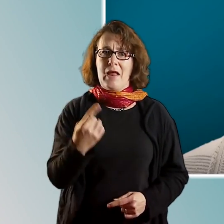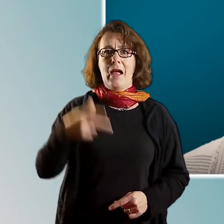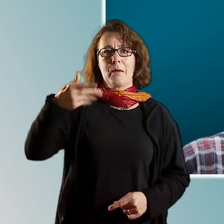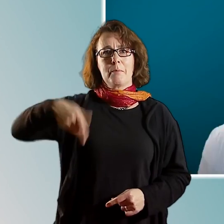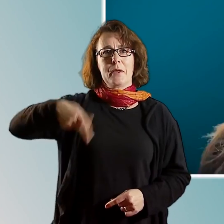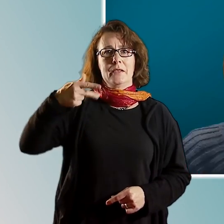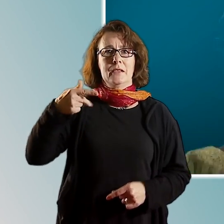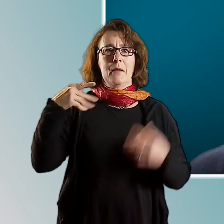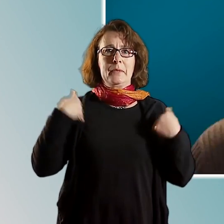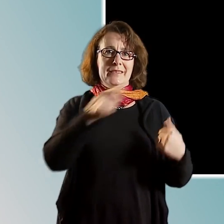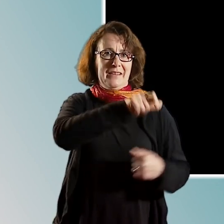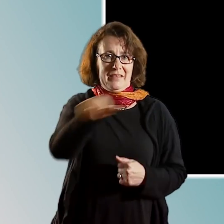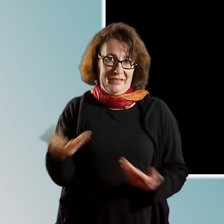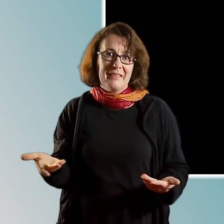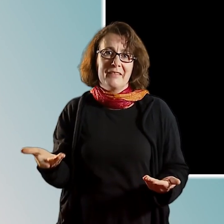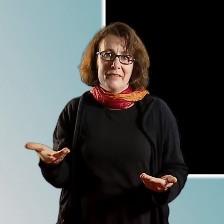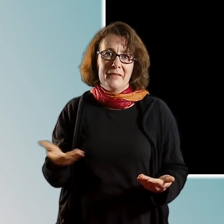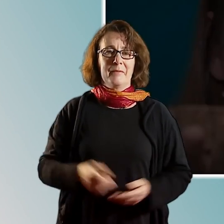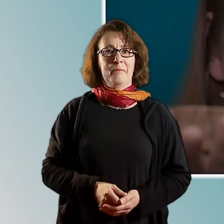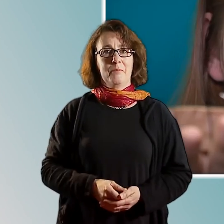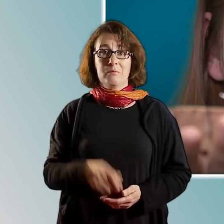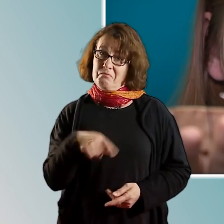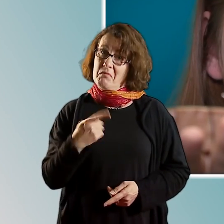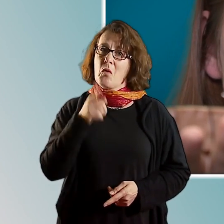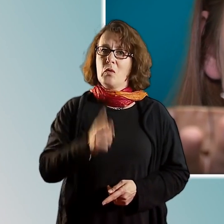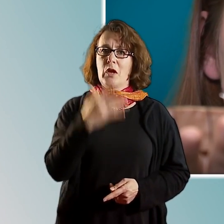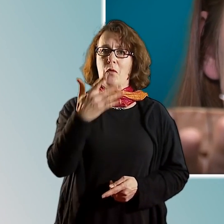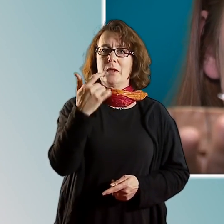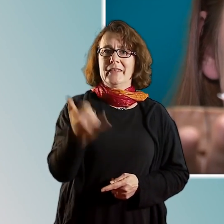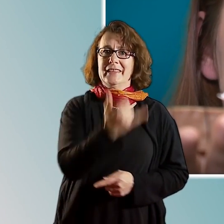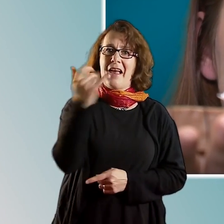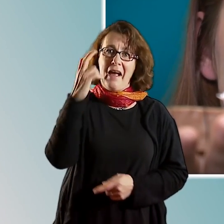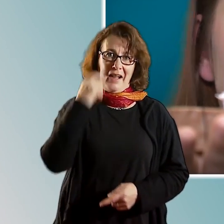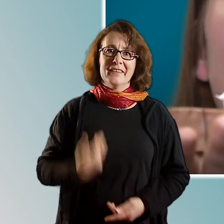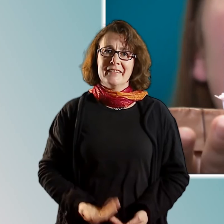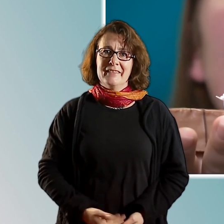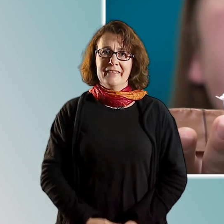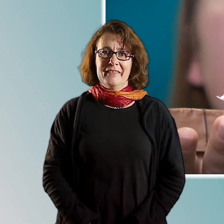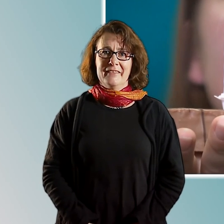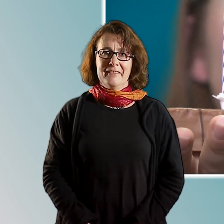PTBisten. Und wir sind 125 Jahre alt.